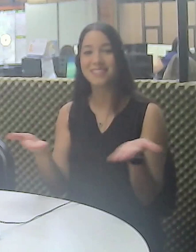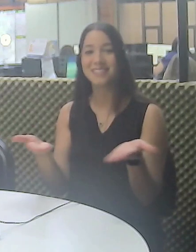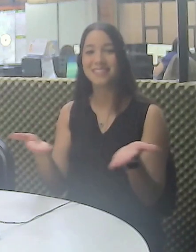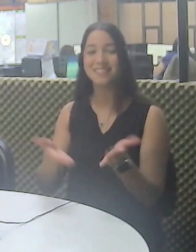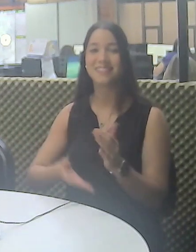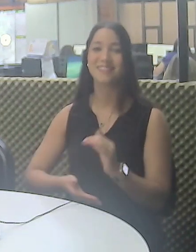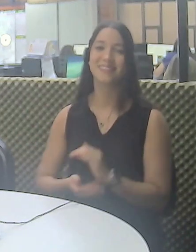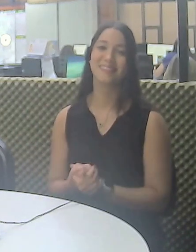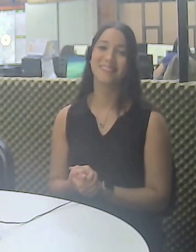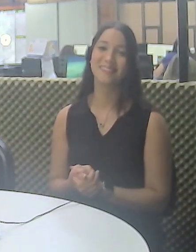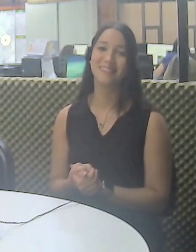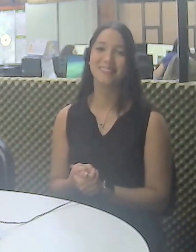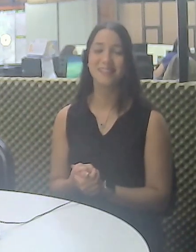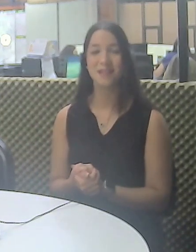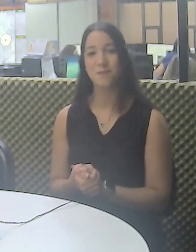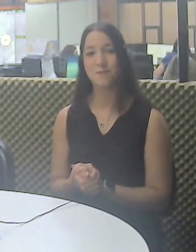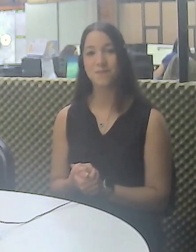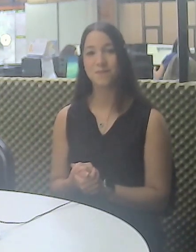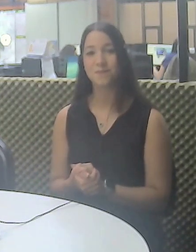edição.